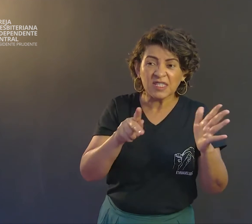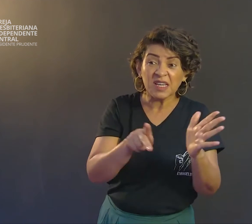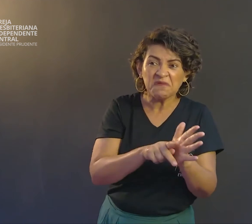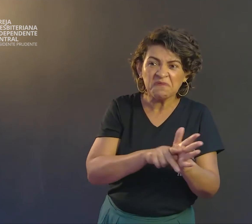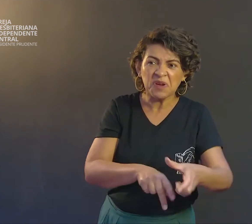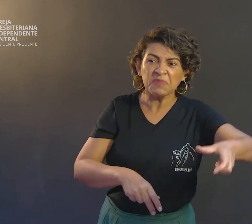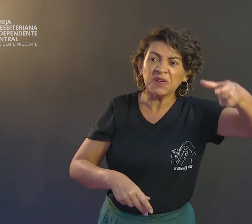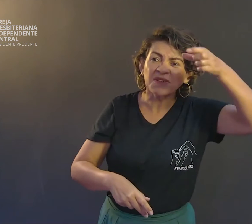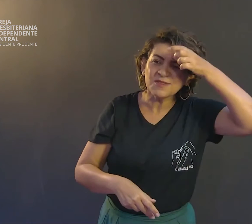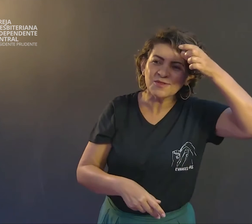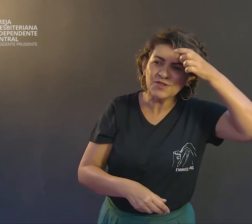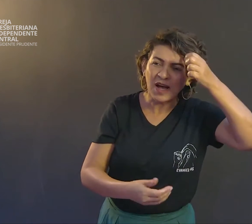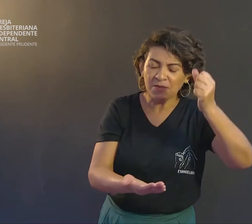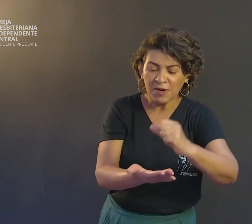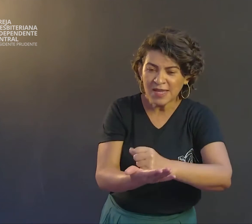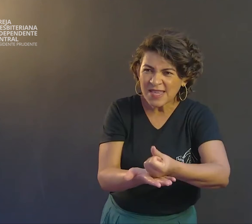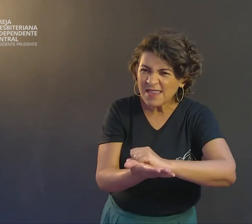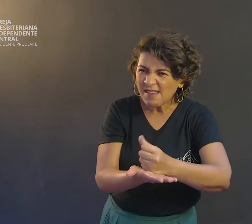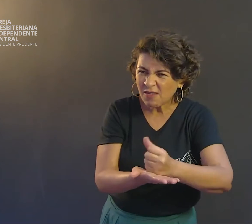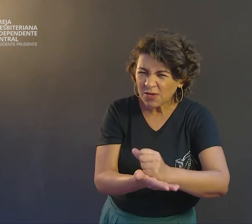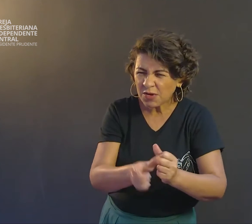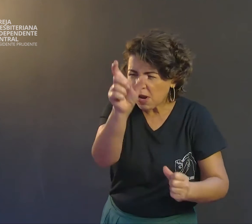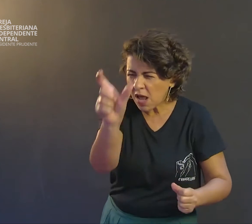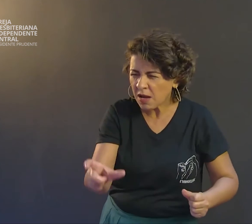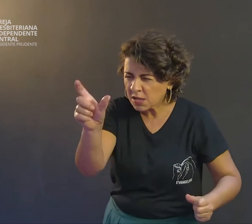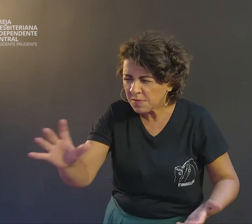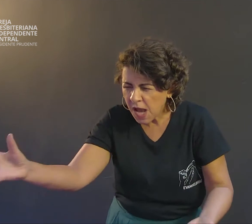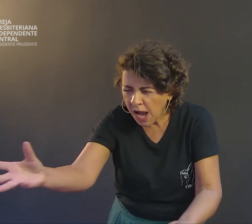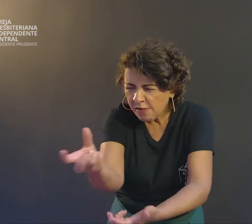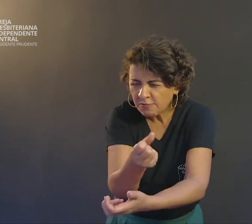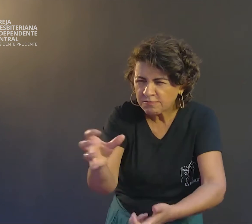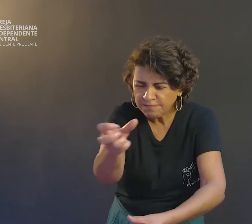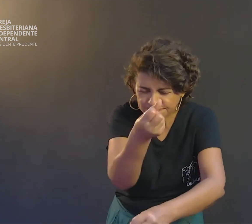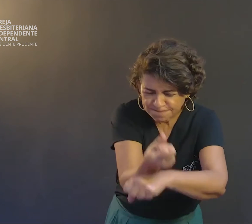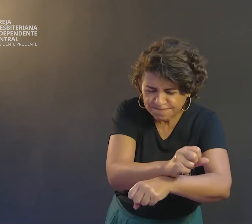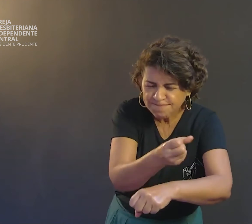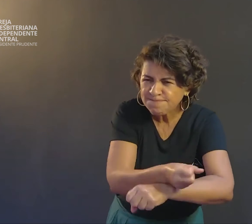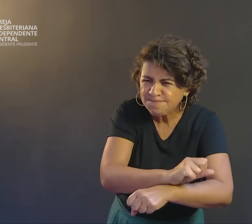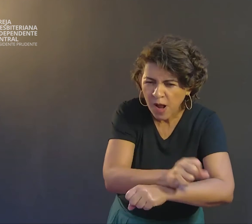dominam, aprisionam aqueles que estão debaixo de sua autoridade.